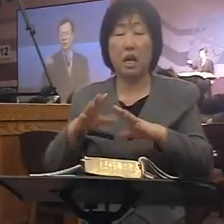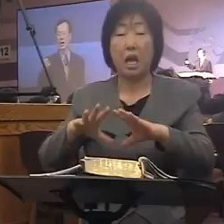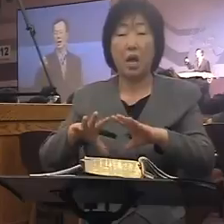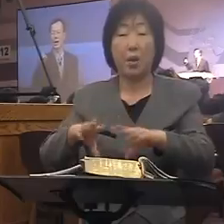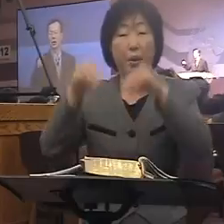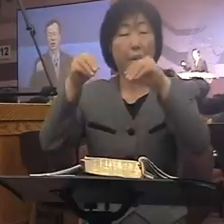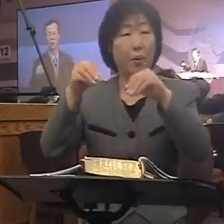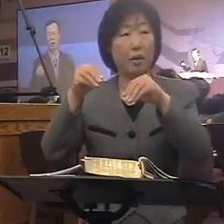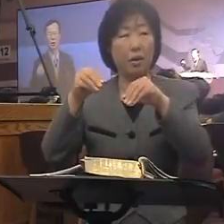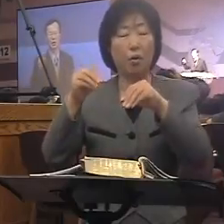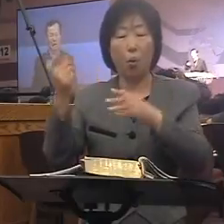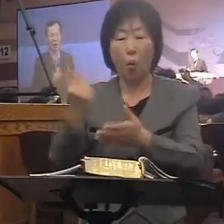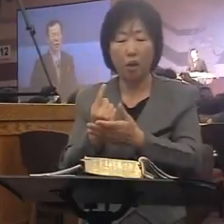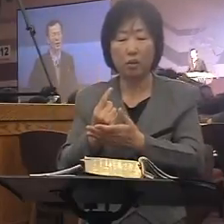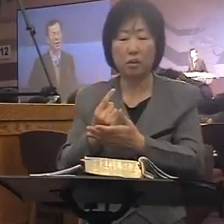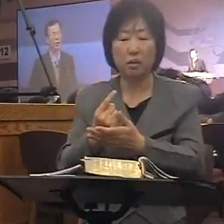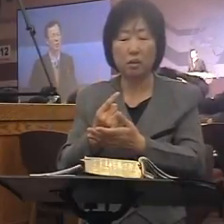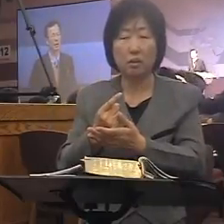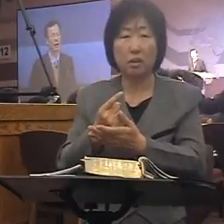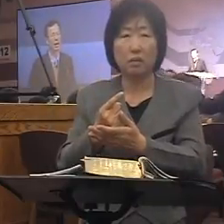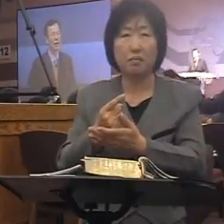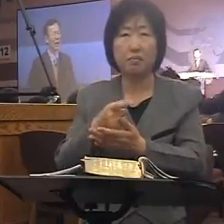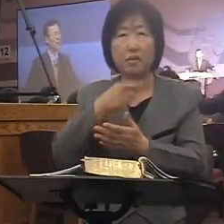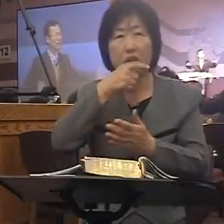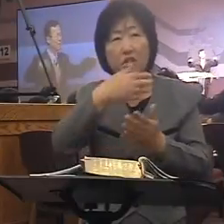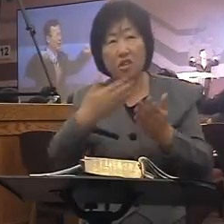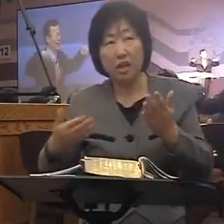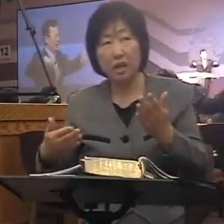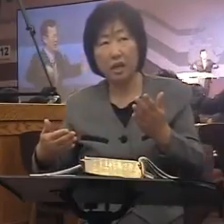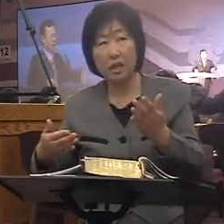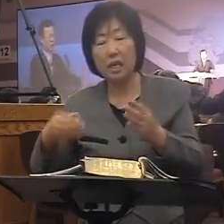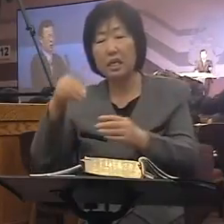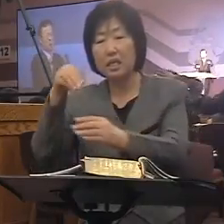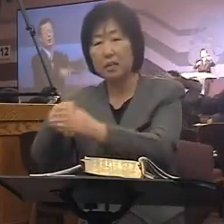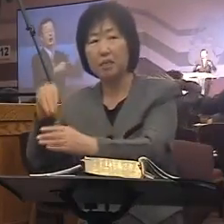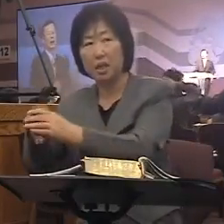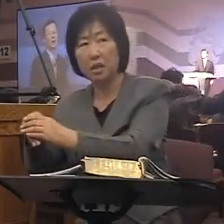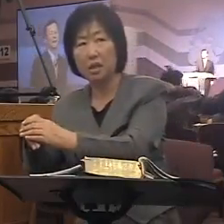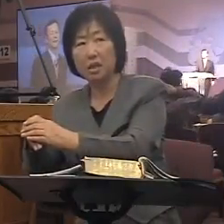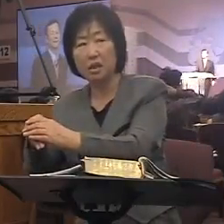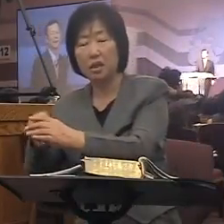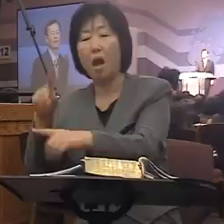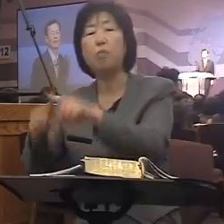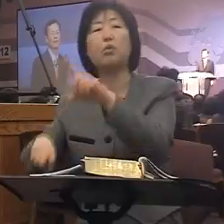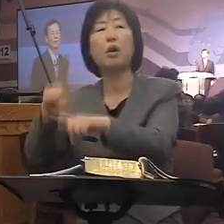너는 시냇가에 심겨진 나무라고 하지 않습니까? 나무는 뿌리가 깊습니다.